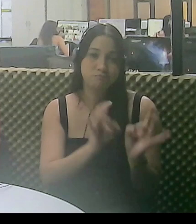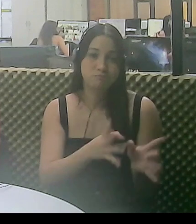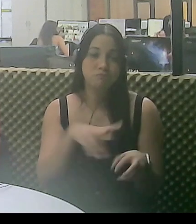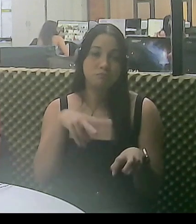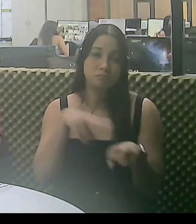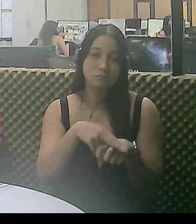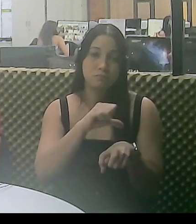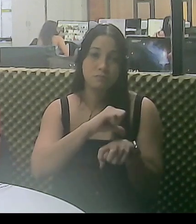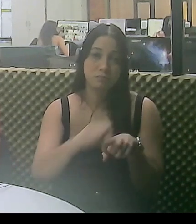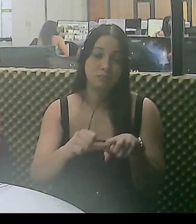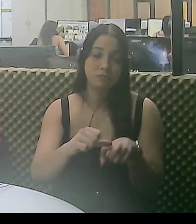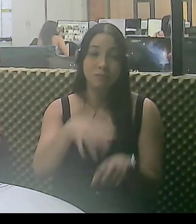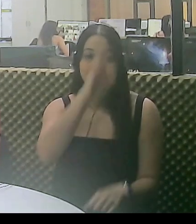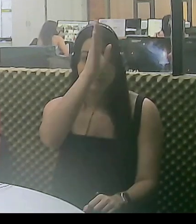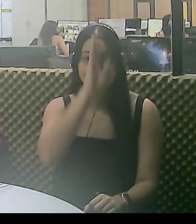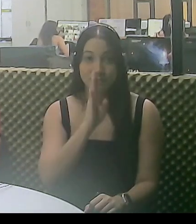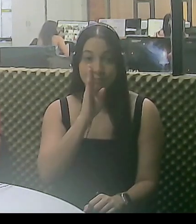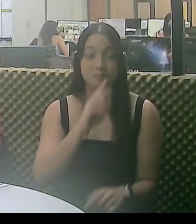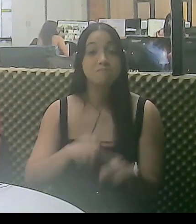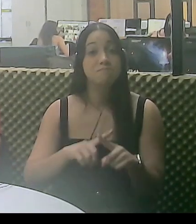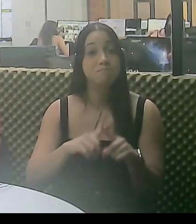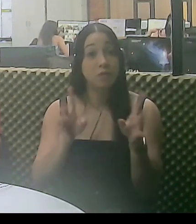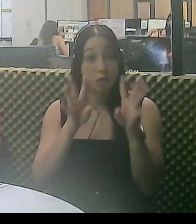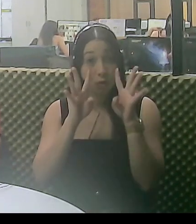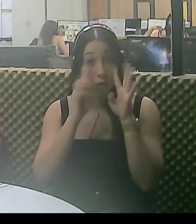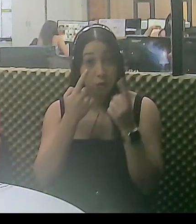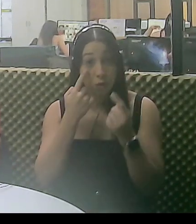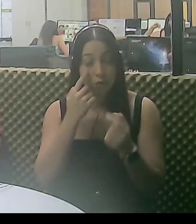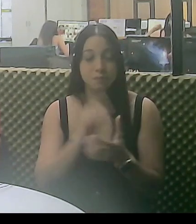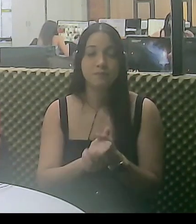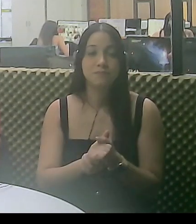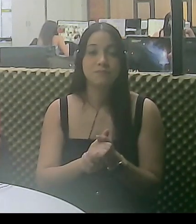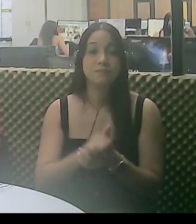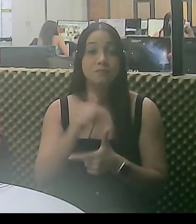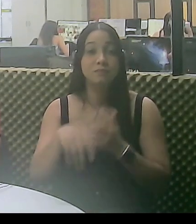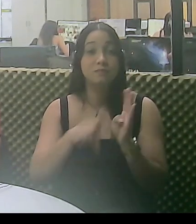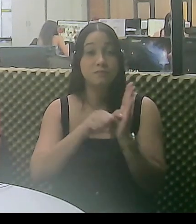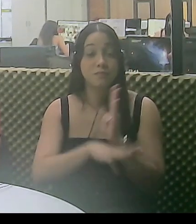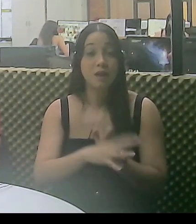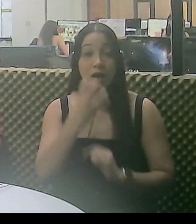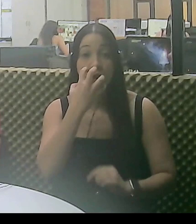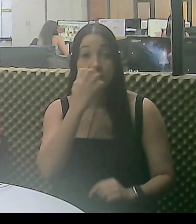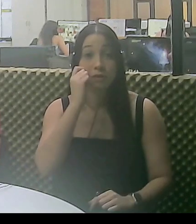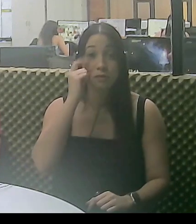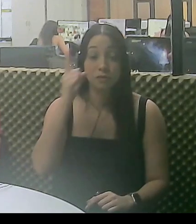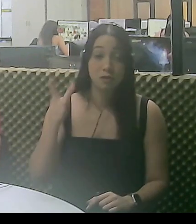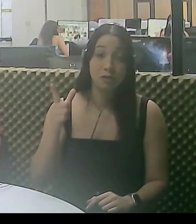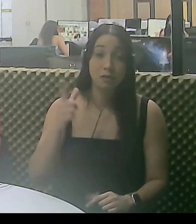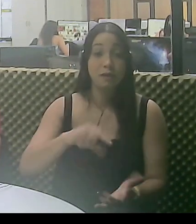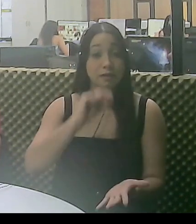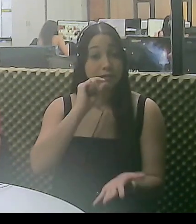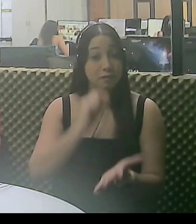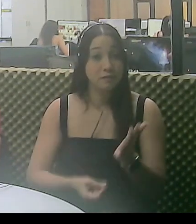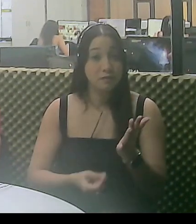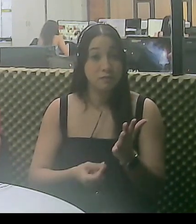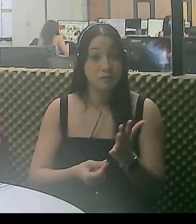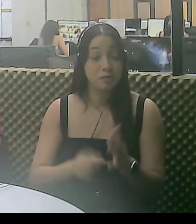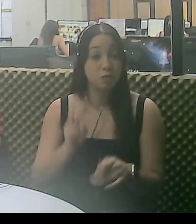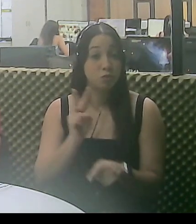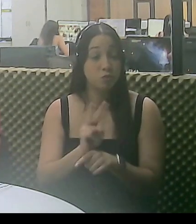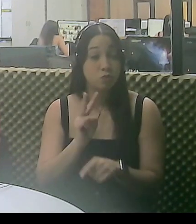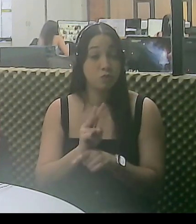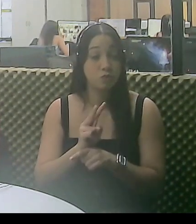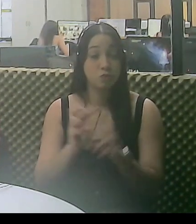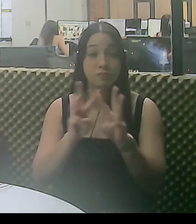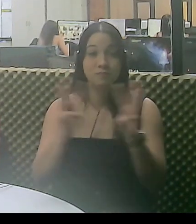do tutor para evitar o abandono, quanto as castrações são gratuitas. Mas atenção, o serviço beneficia cães